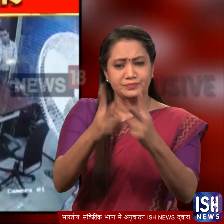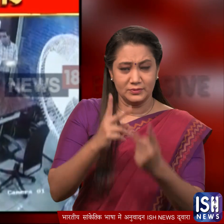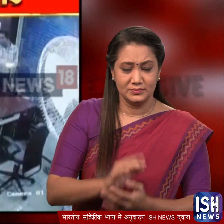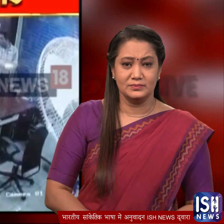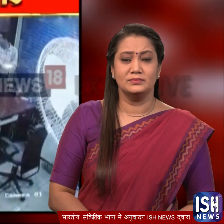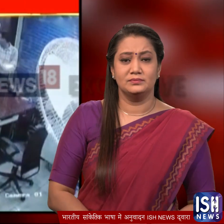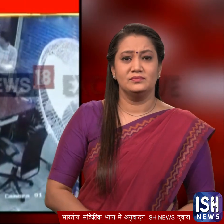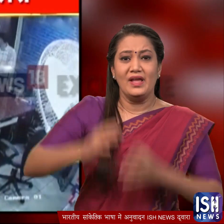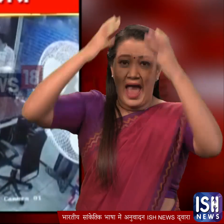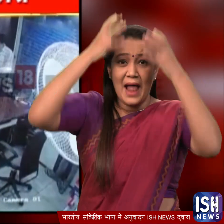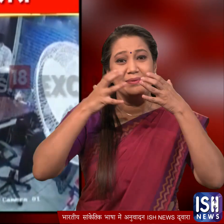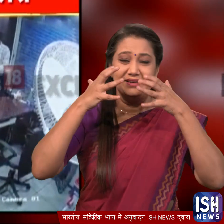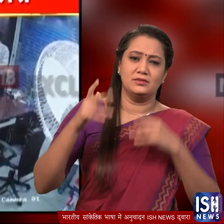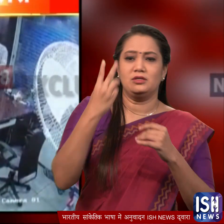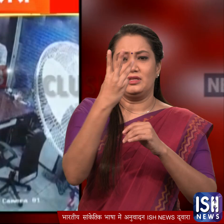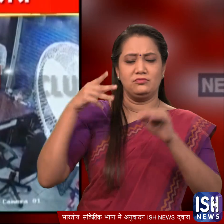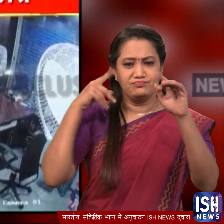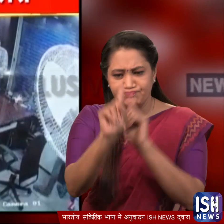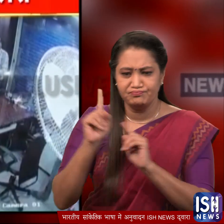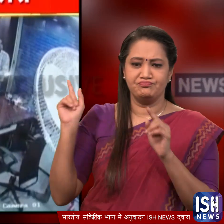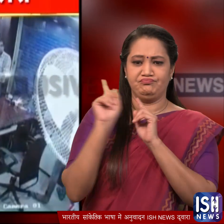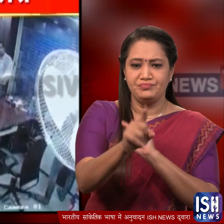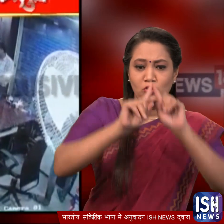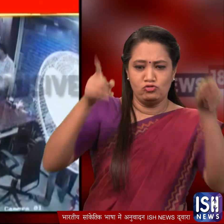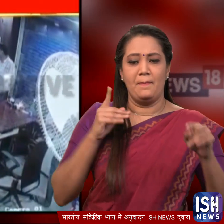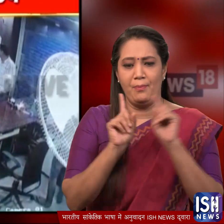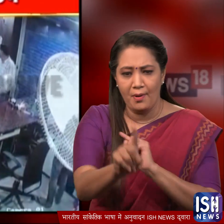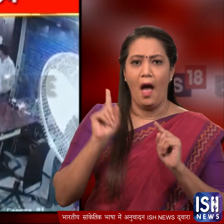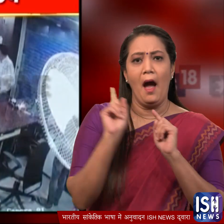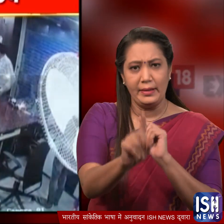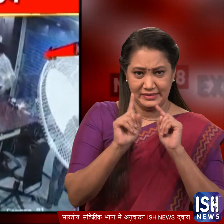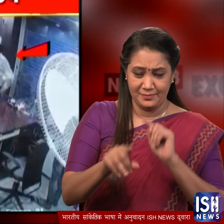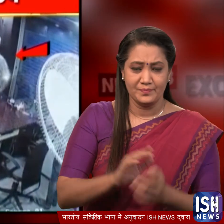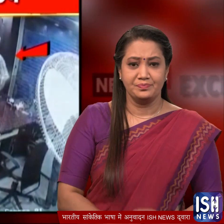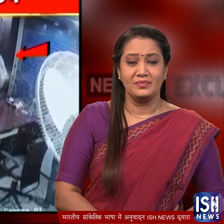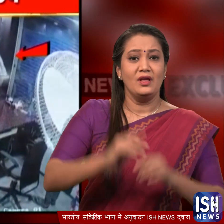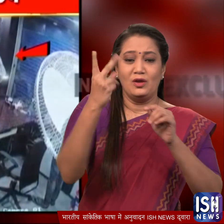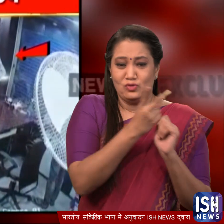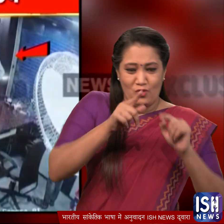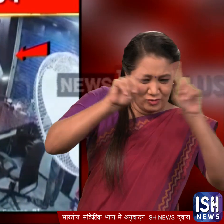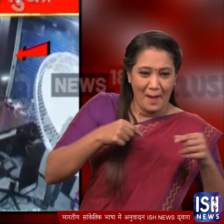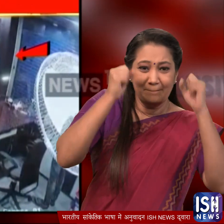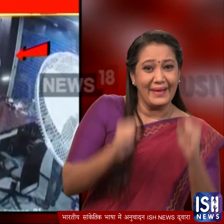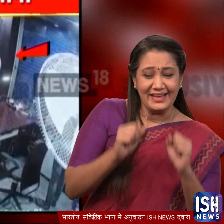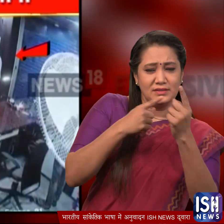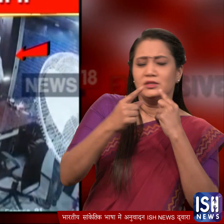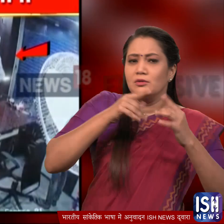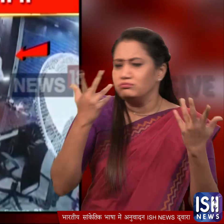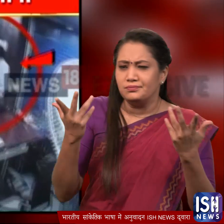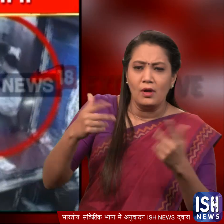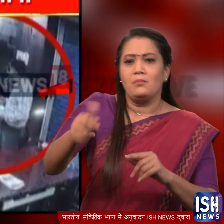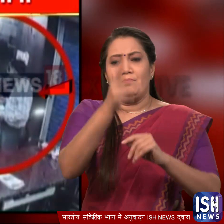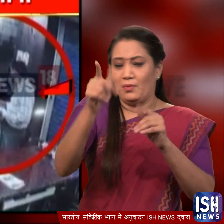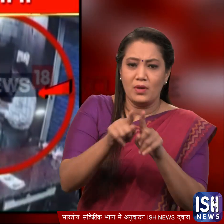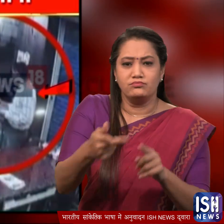आया। इस वीडियो में हेलमेट पहने 3 लुटेरे एक एक कर शोरूम के अंदर दाखिल हो गए। दोनों दुकानदार जब तक कुछ समझ पाते, एक बदमाश